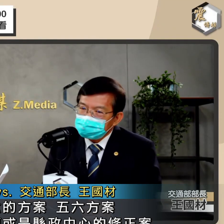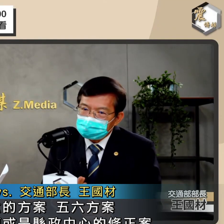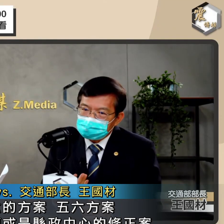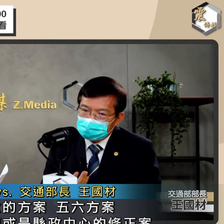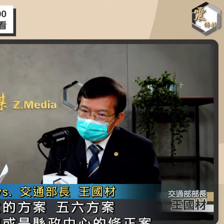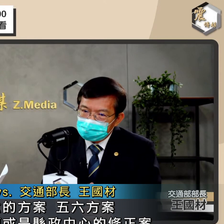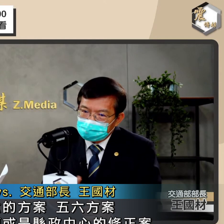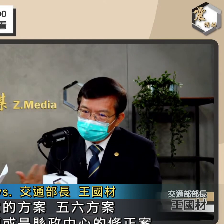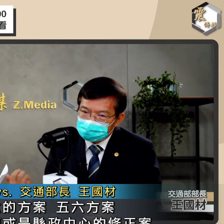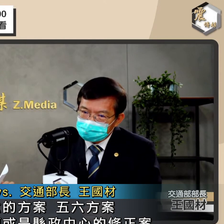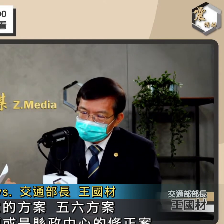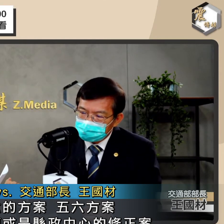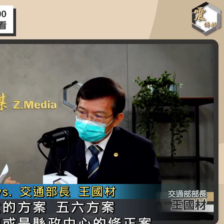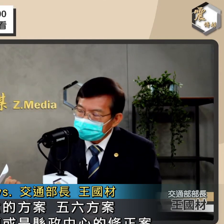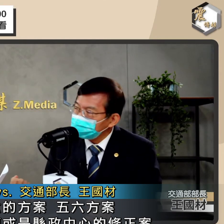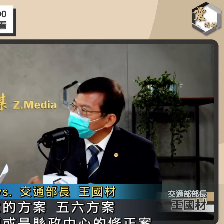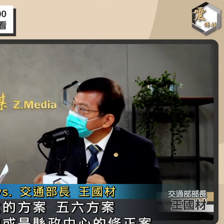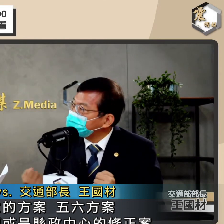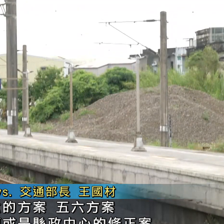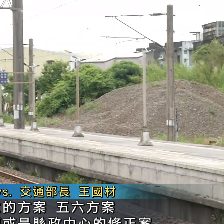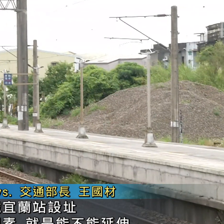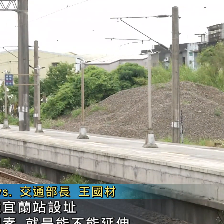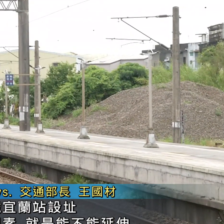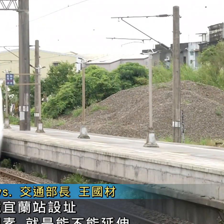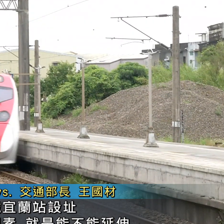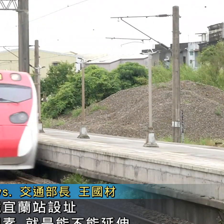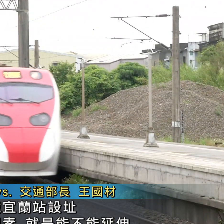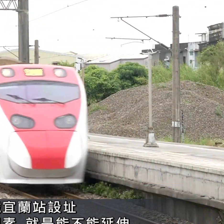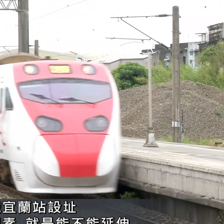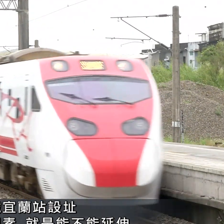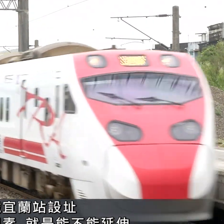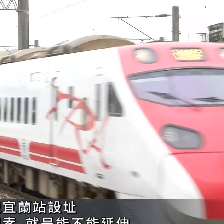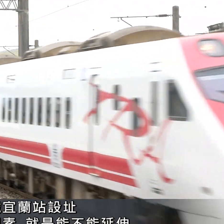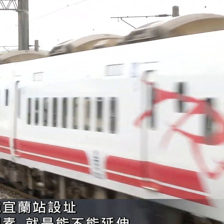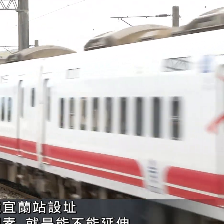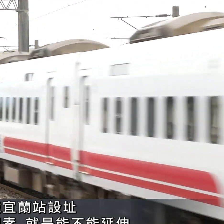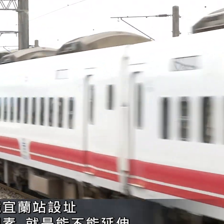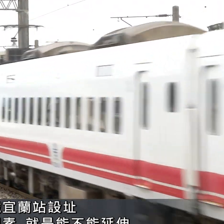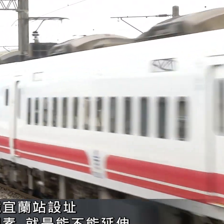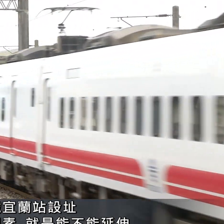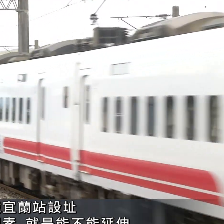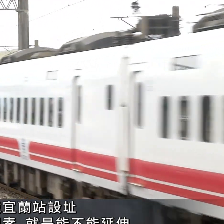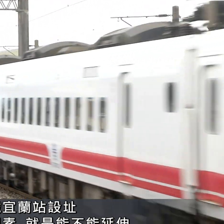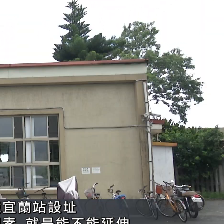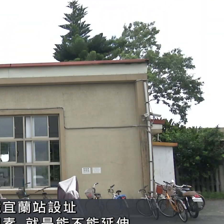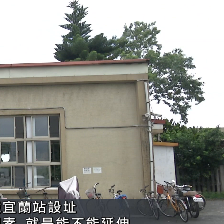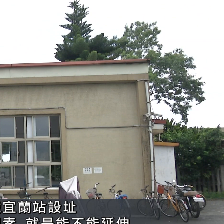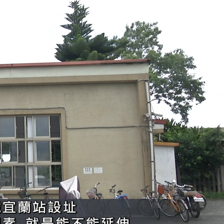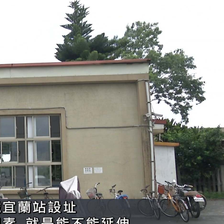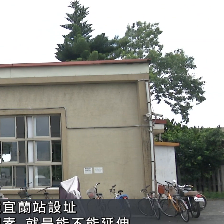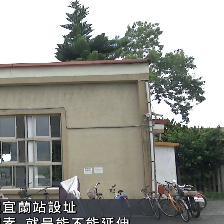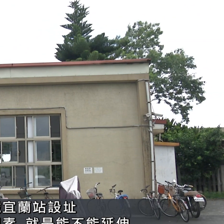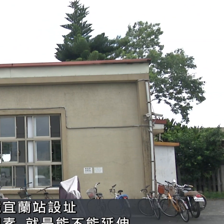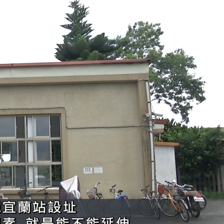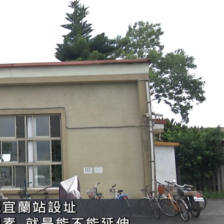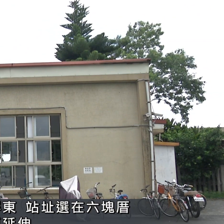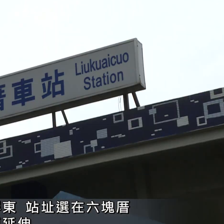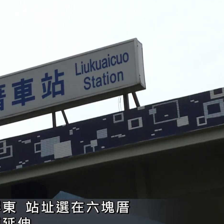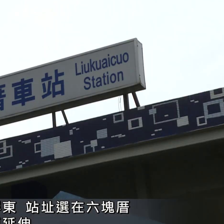宜兰或是县政中心的修正案。 王国材表示，高铁宜兰站设置还会考虑一个因素，就是能不能延伸。他说，高